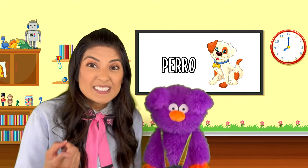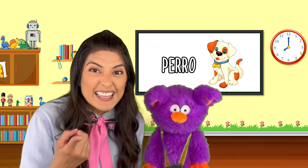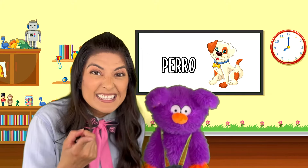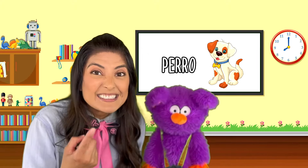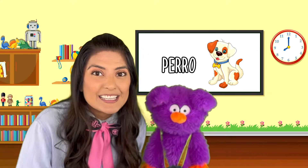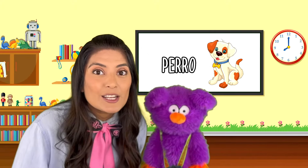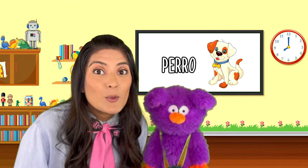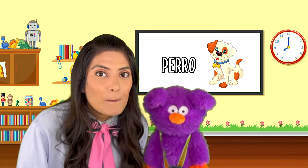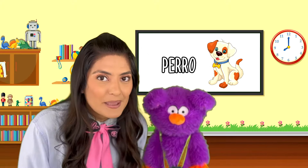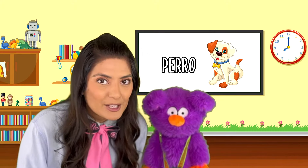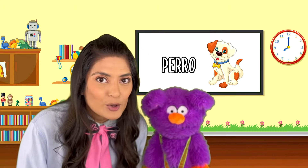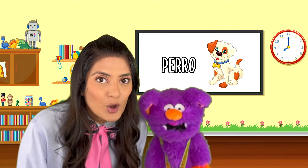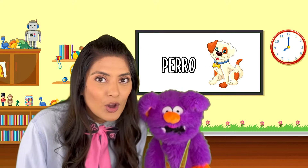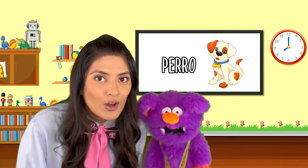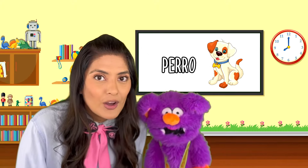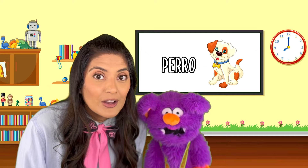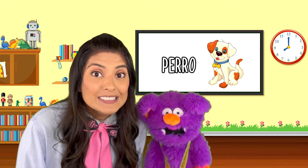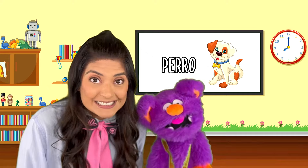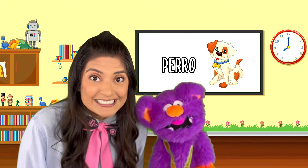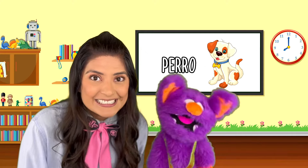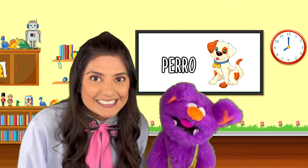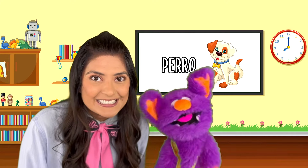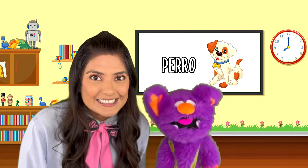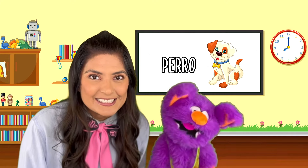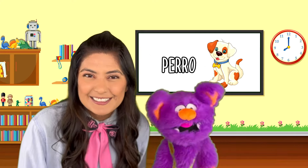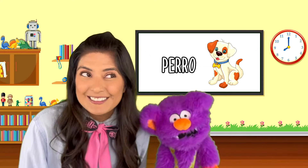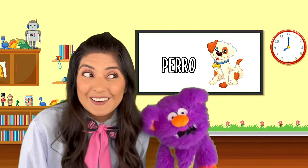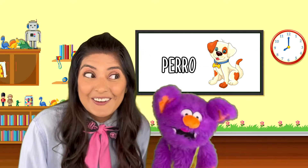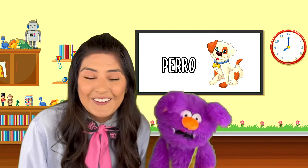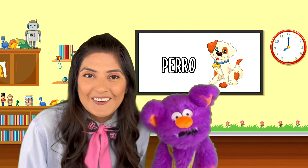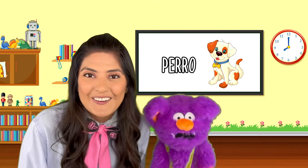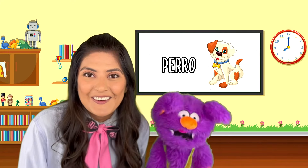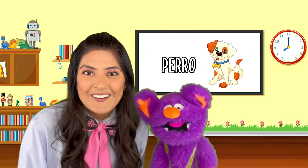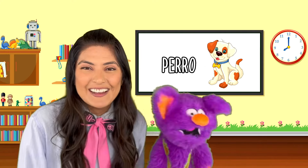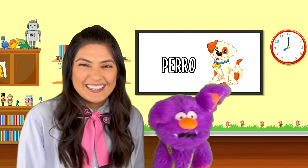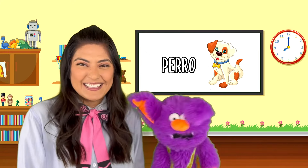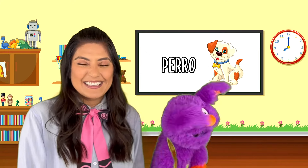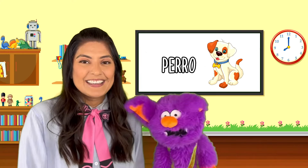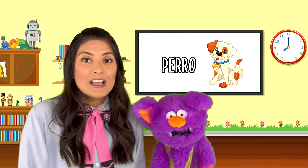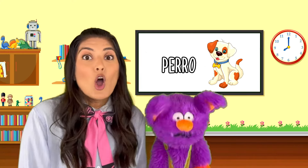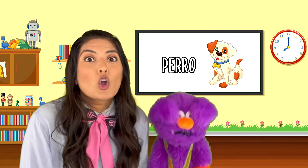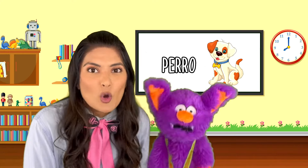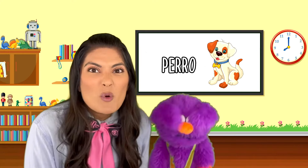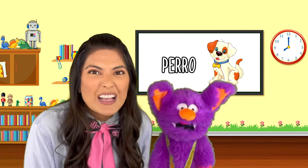¿Ustedes tienen un perro? ¿Sí? ¿No? ¿Cómo hace el